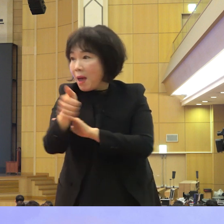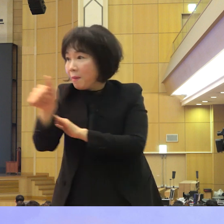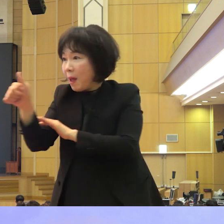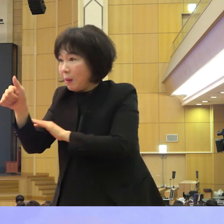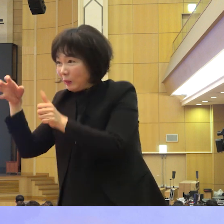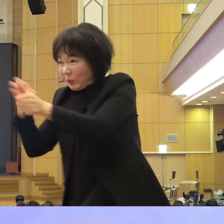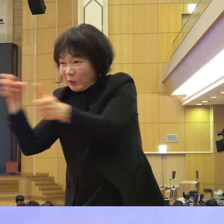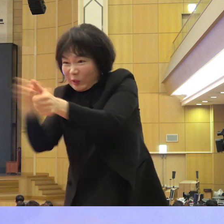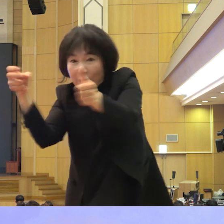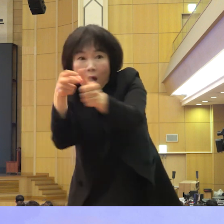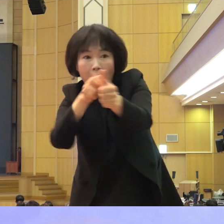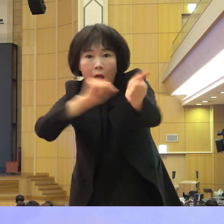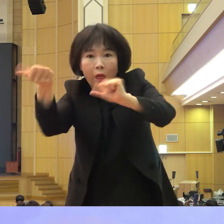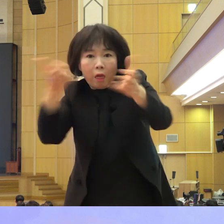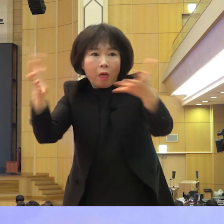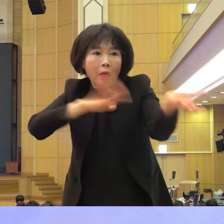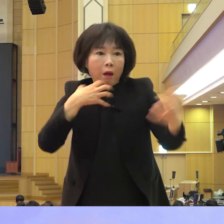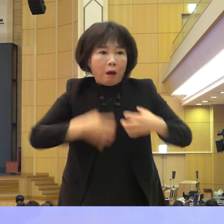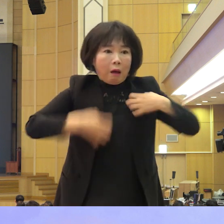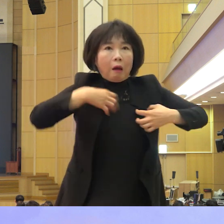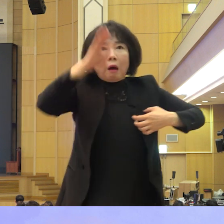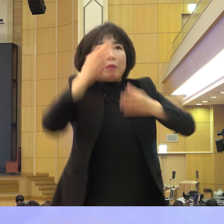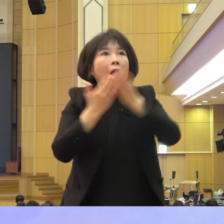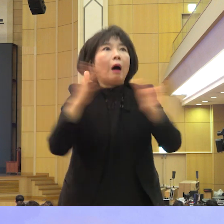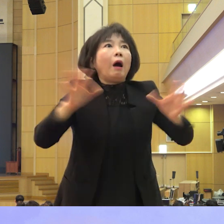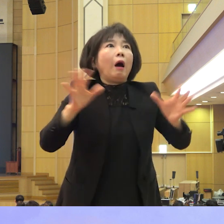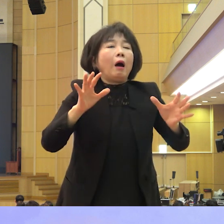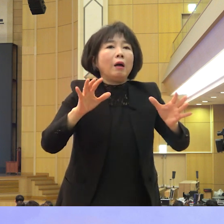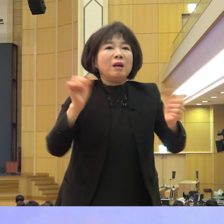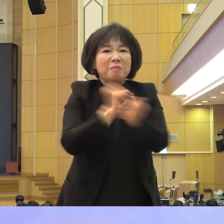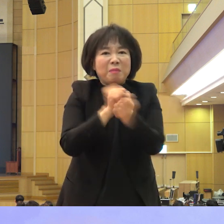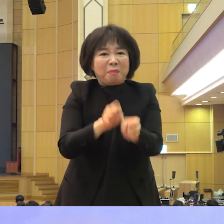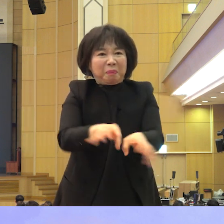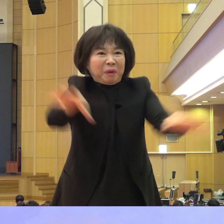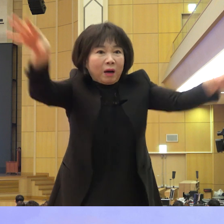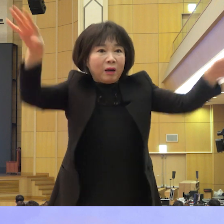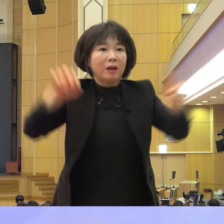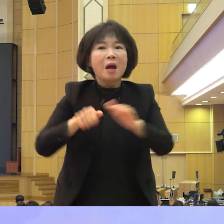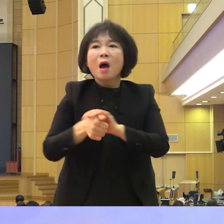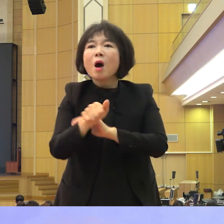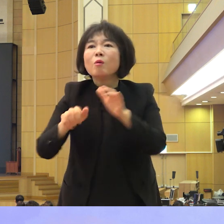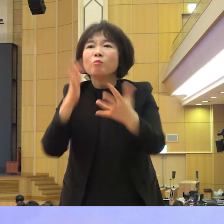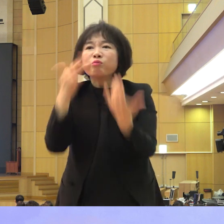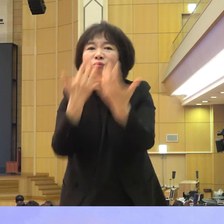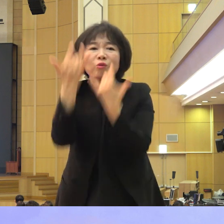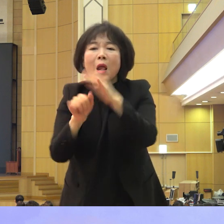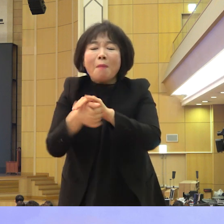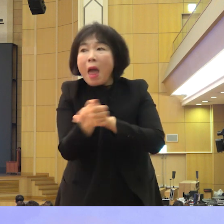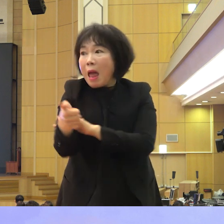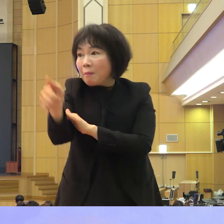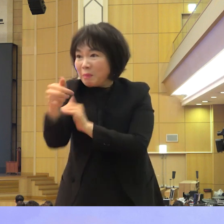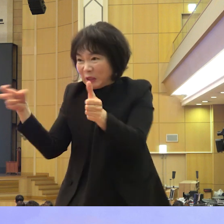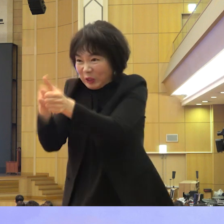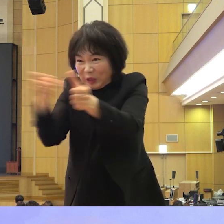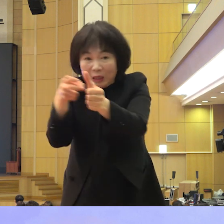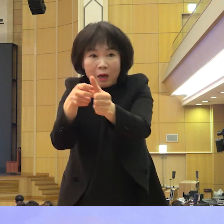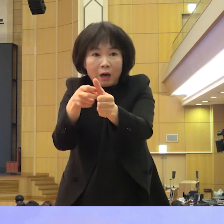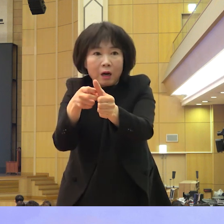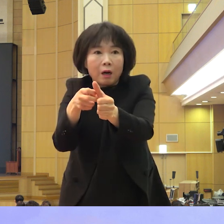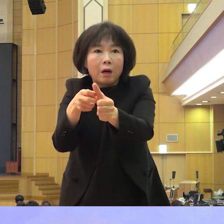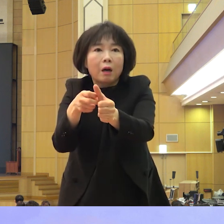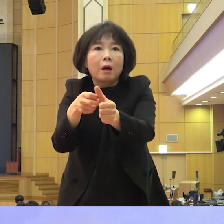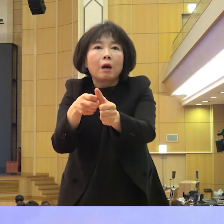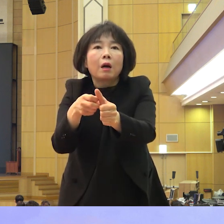다 병들고 그리고 심지어는 죽어가고, 그래서 모세가 하나님 앞에 기도했더니 하나님께서